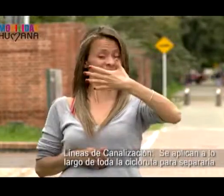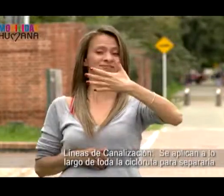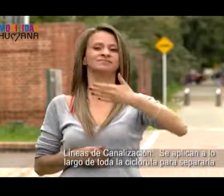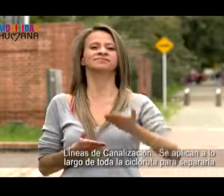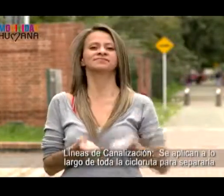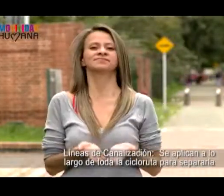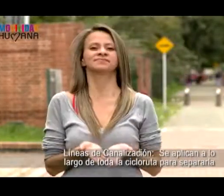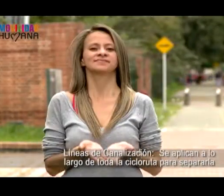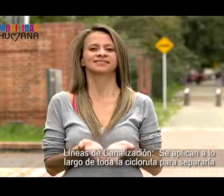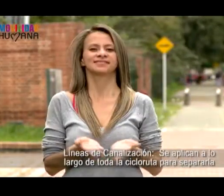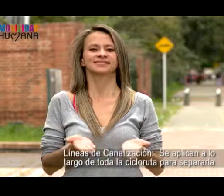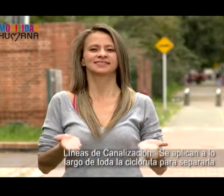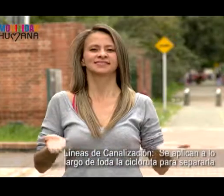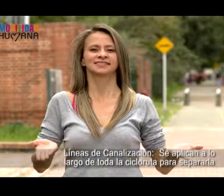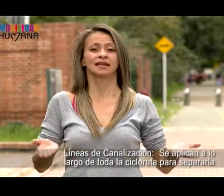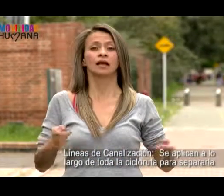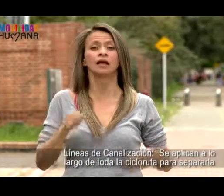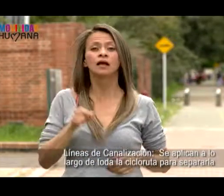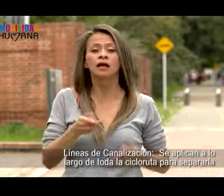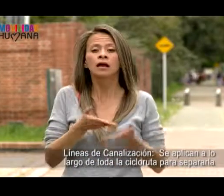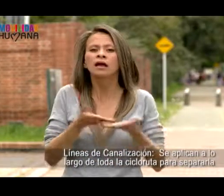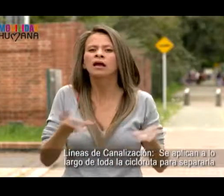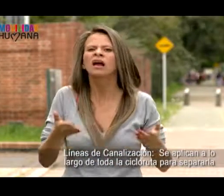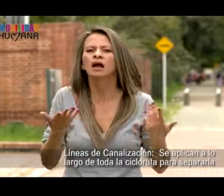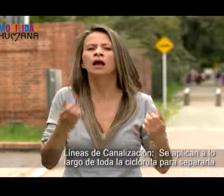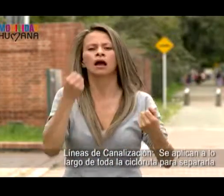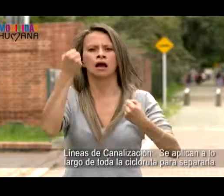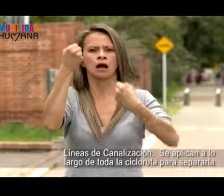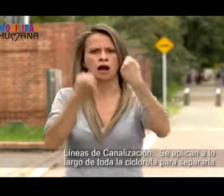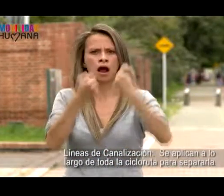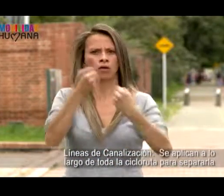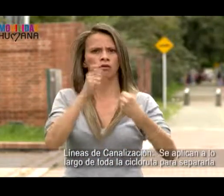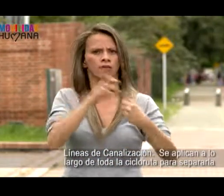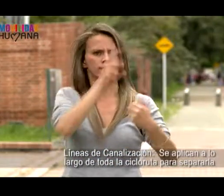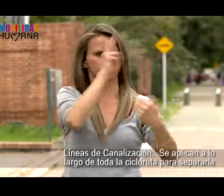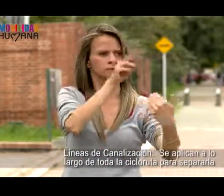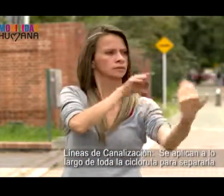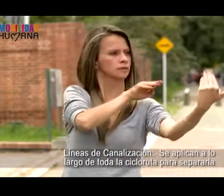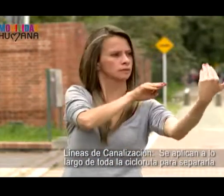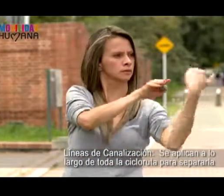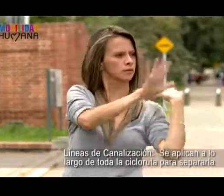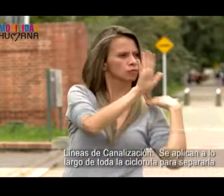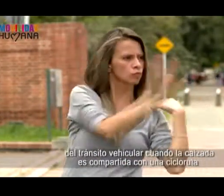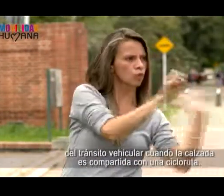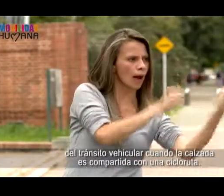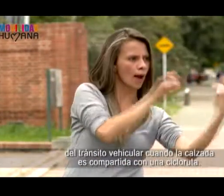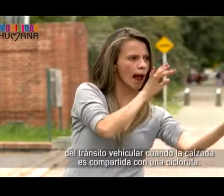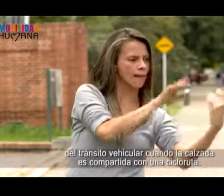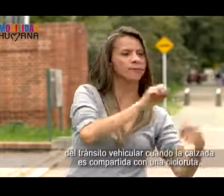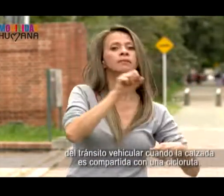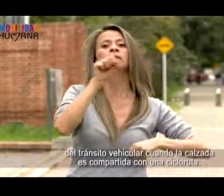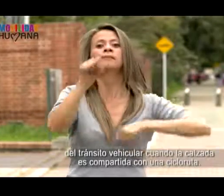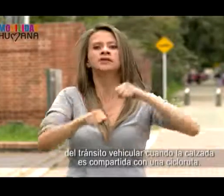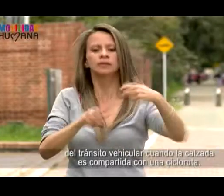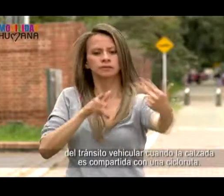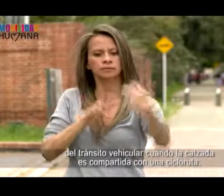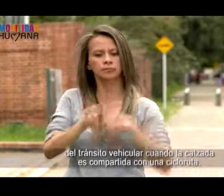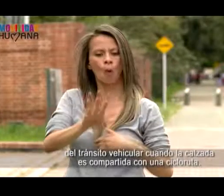Líneas de canalización. Se aplica a lo largo de toda la ciclorruta para separarla del tránsito vehicular cuando la calzada